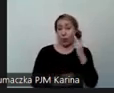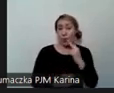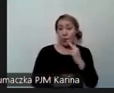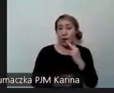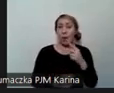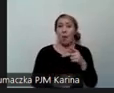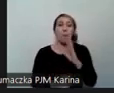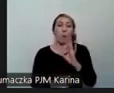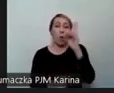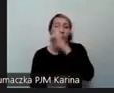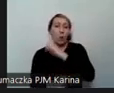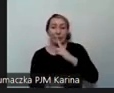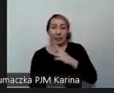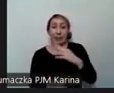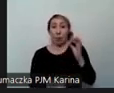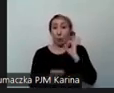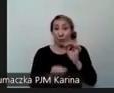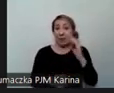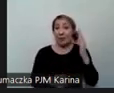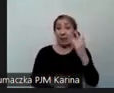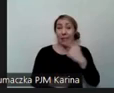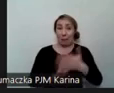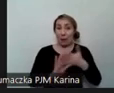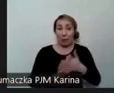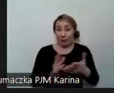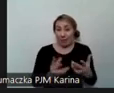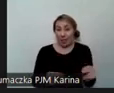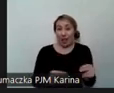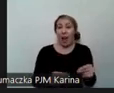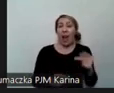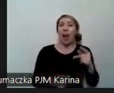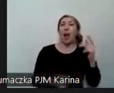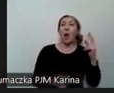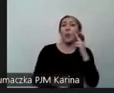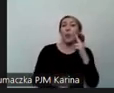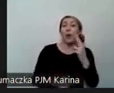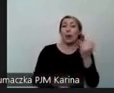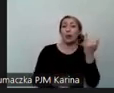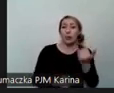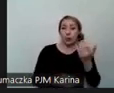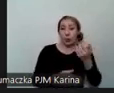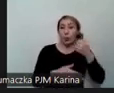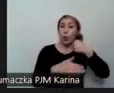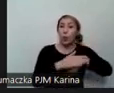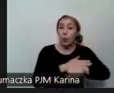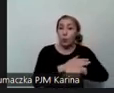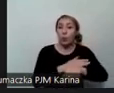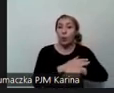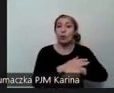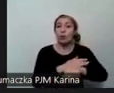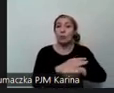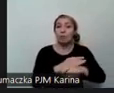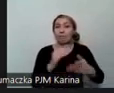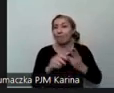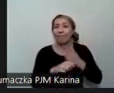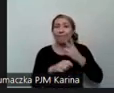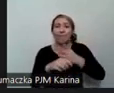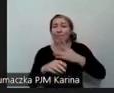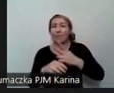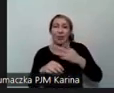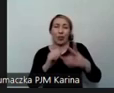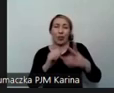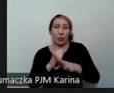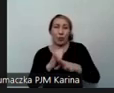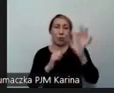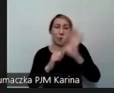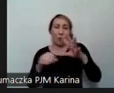nie jest to powszechne, a głuche dzieci rodzą się ponad 90% rodzicom słyszącym, to